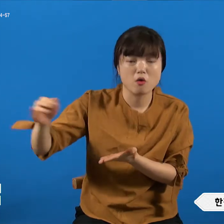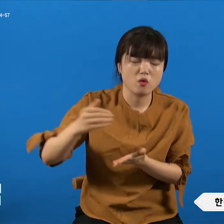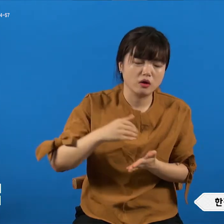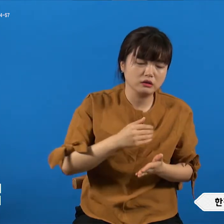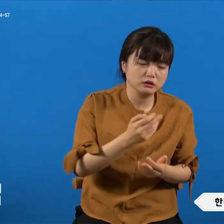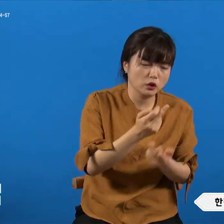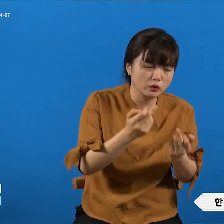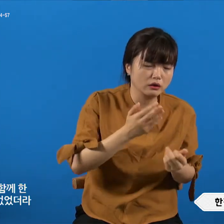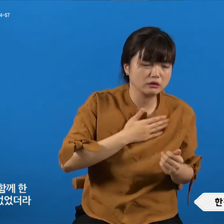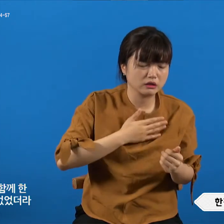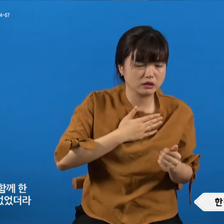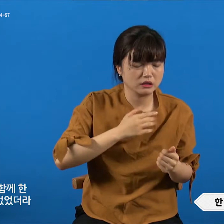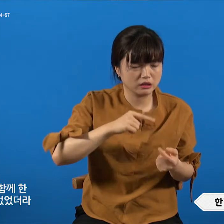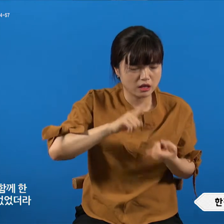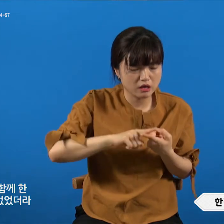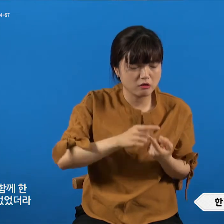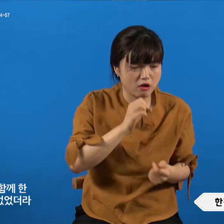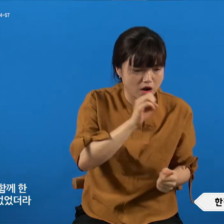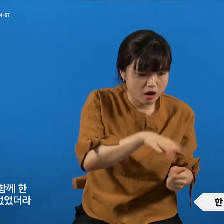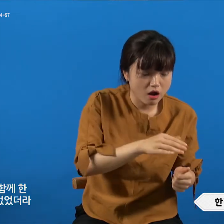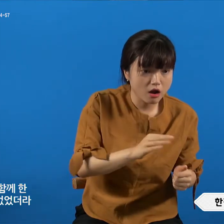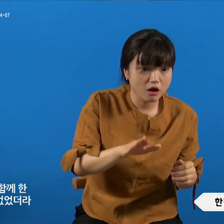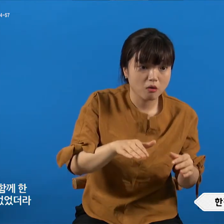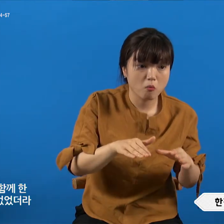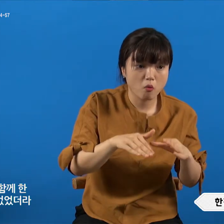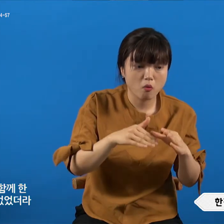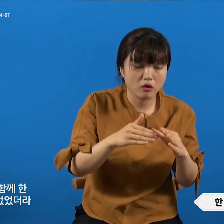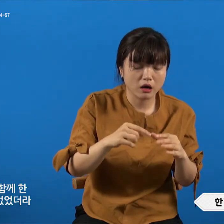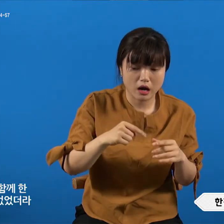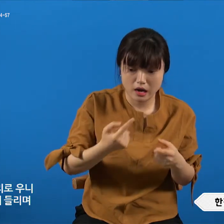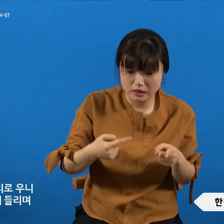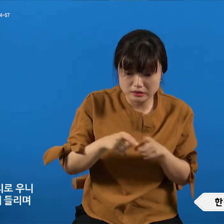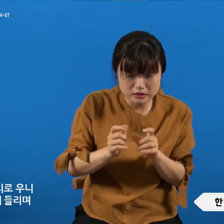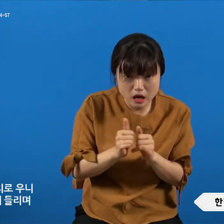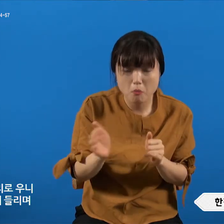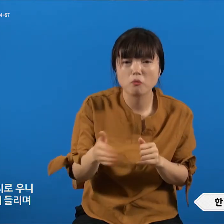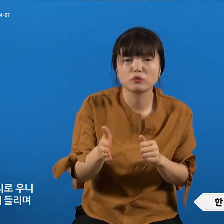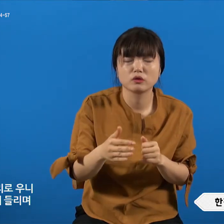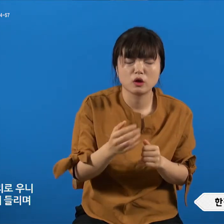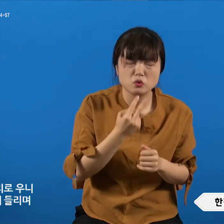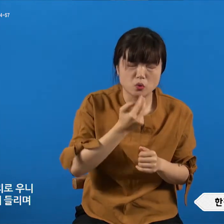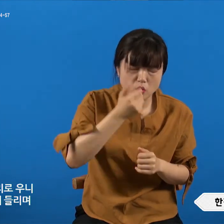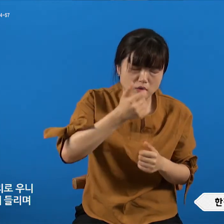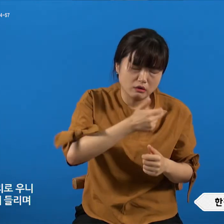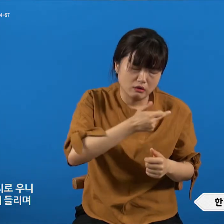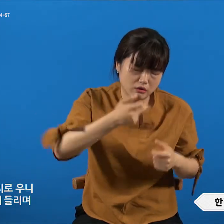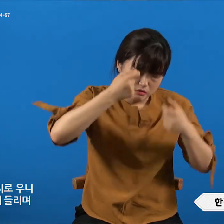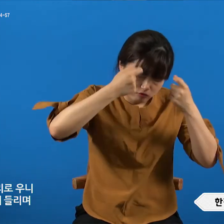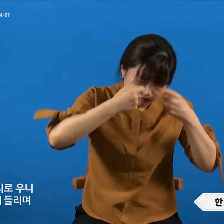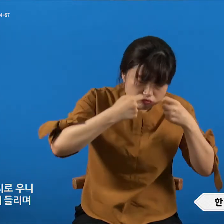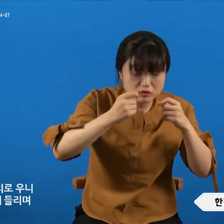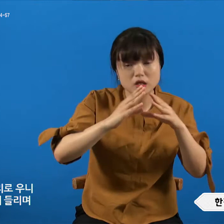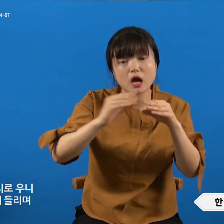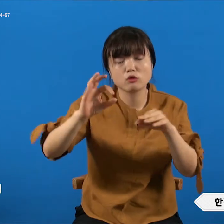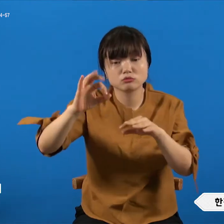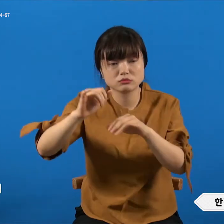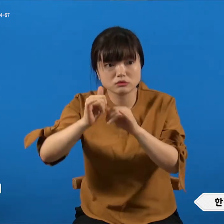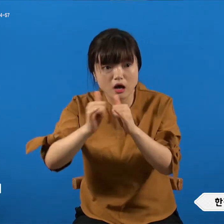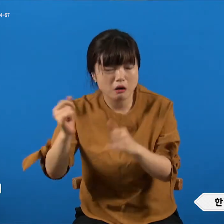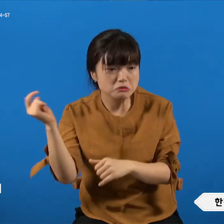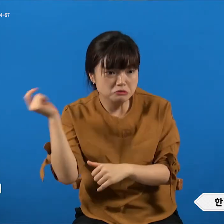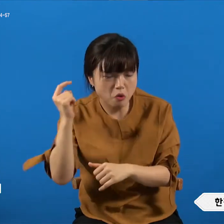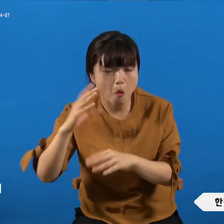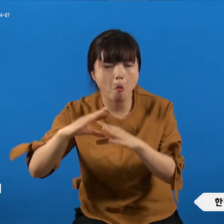형제들에게 자기를 알리니 그때 그와 함께한 다른 사람이 없었더라. 요셉이 큰 소리로 우니 애굽 사람에게